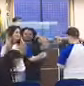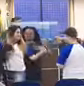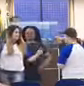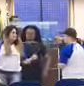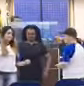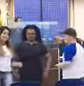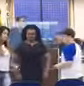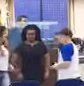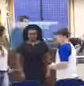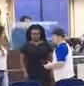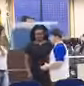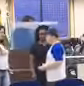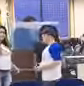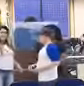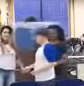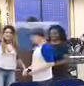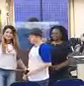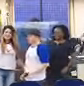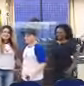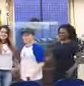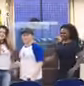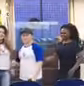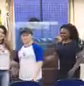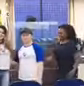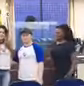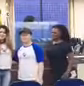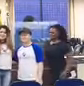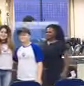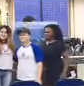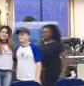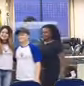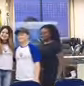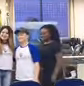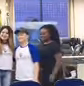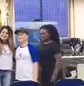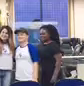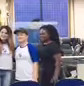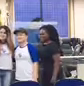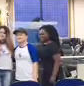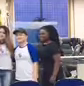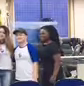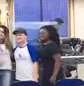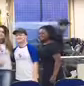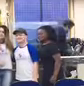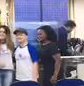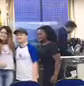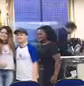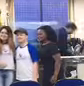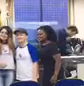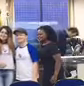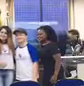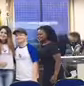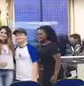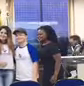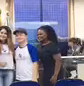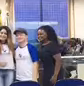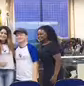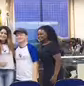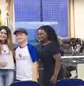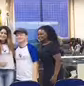acompanhar essa transmissão. Angel, a gente então pode confirmar que o protocolo inicial ele é o mesmo, só